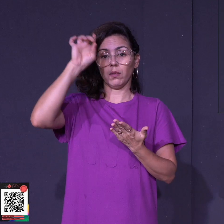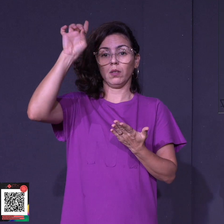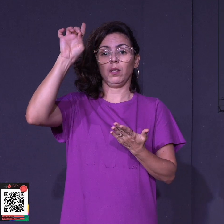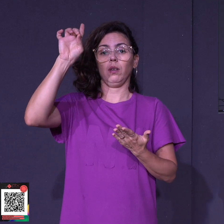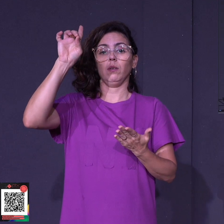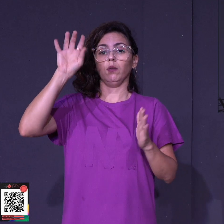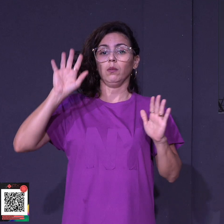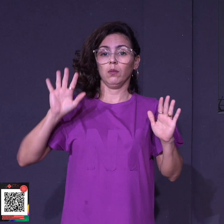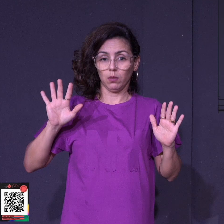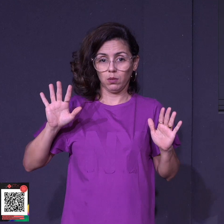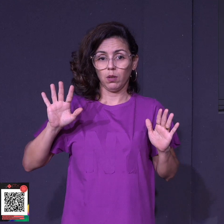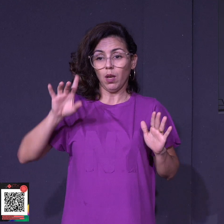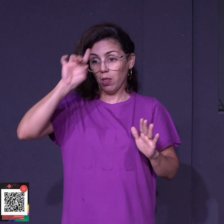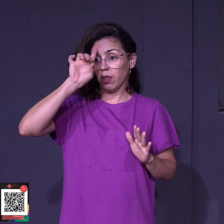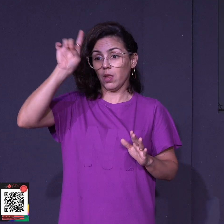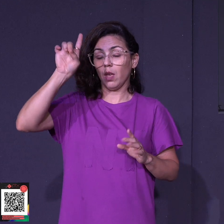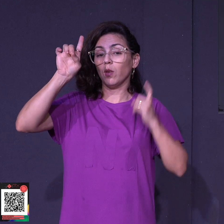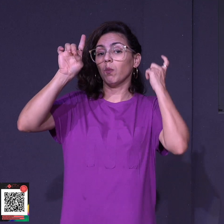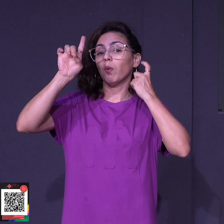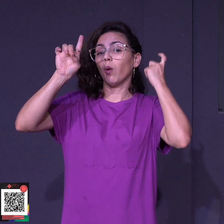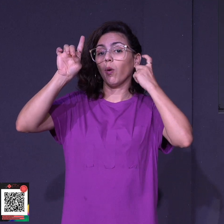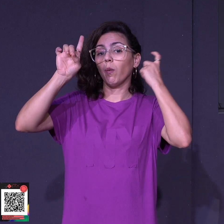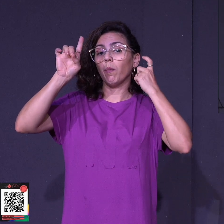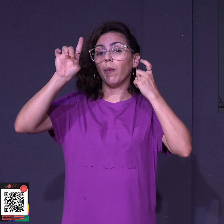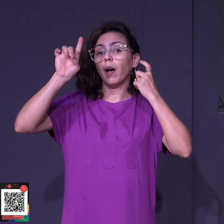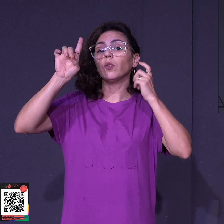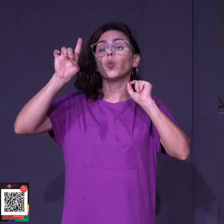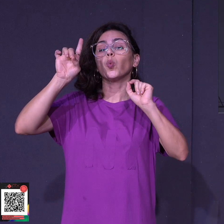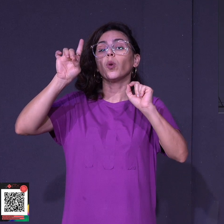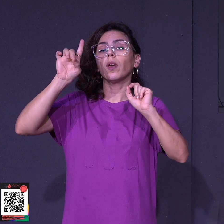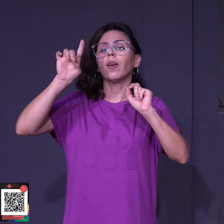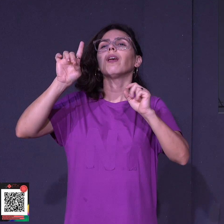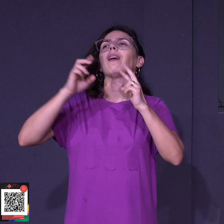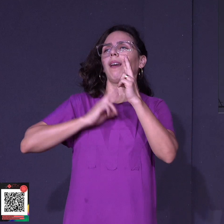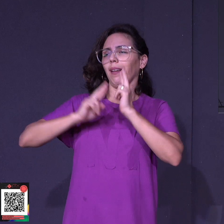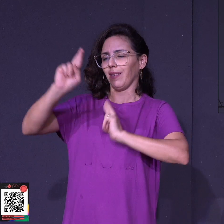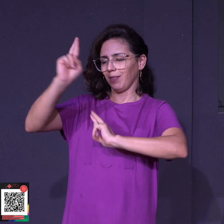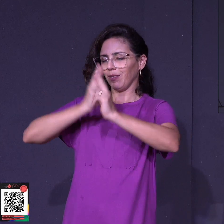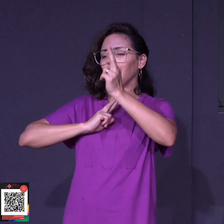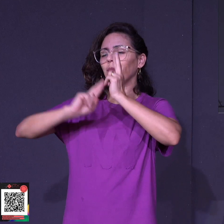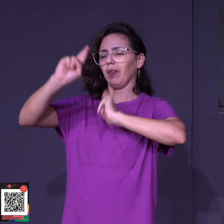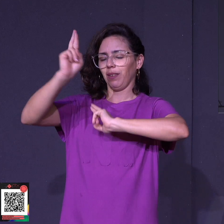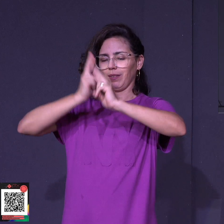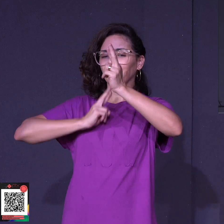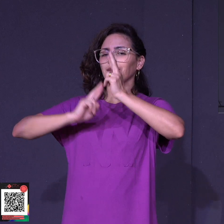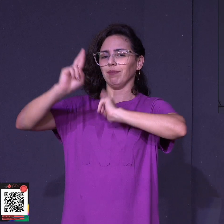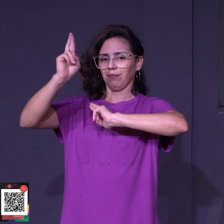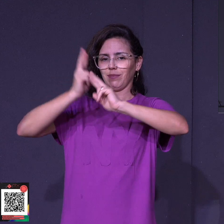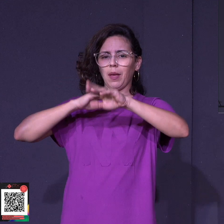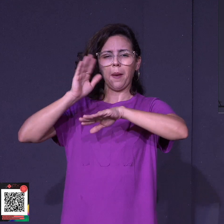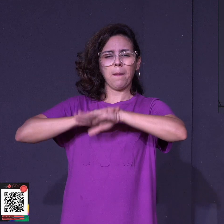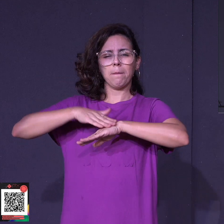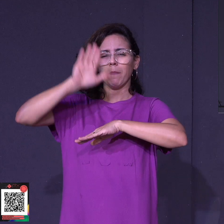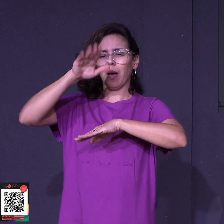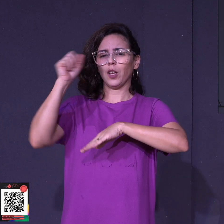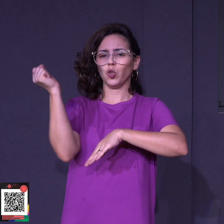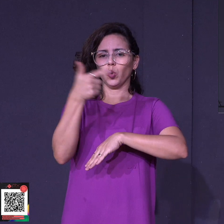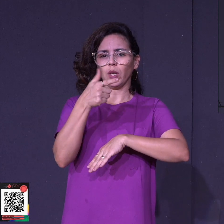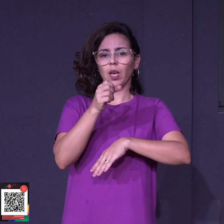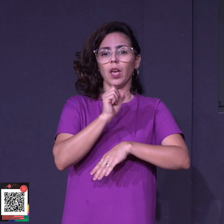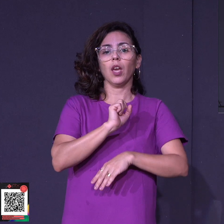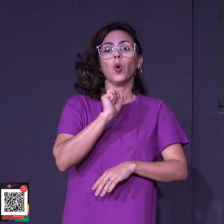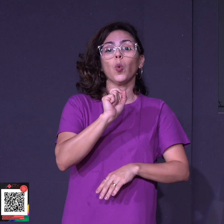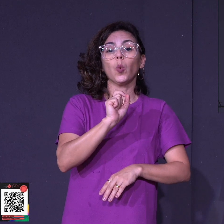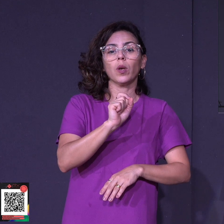Deus está mais preocupado no relacionamento que temos com Ele do que com o que fazemos para Ele. Muita gente se esconde atrás